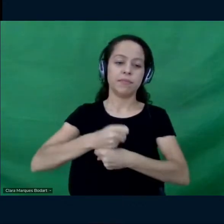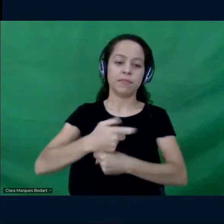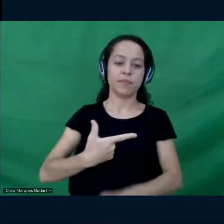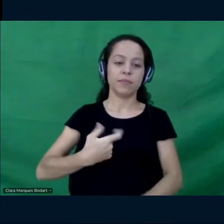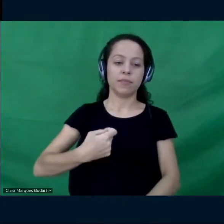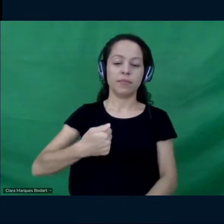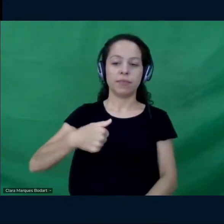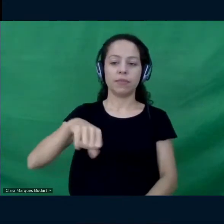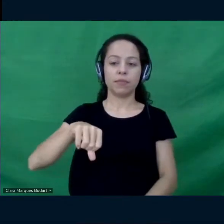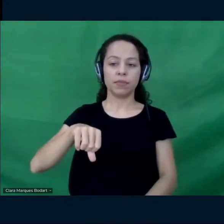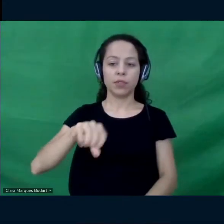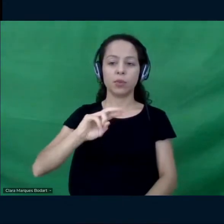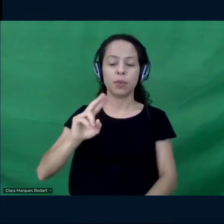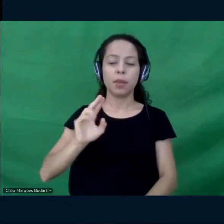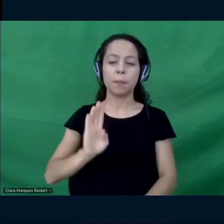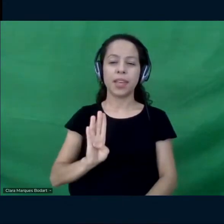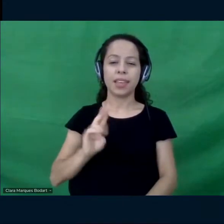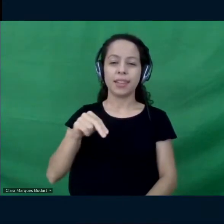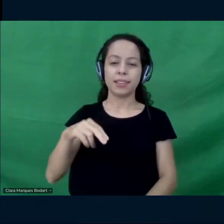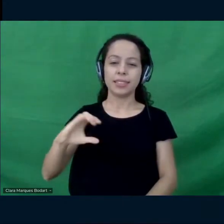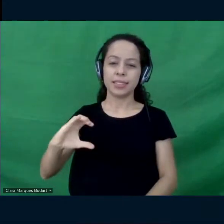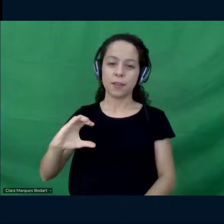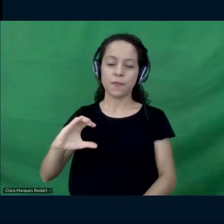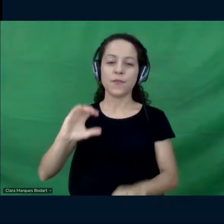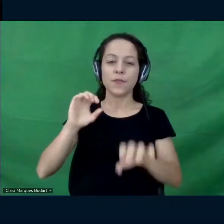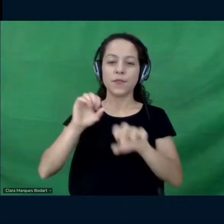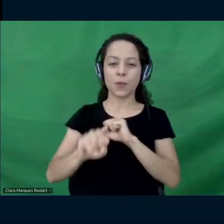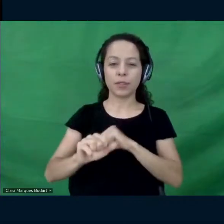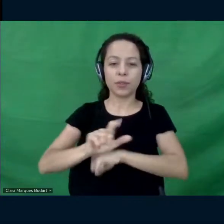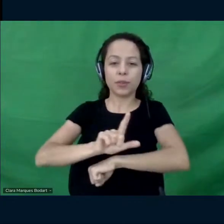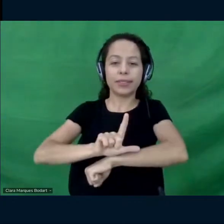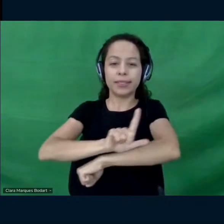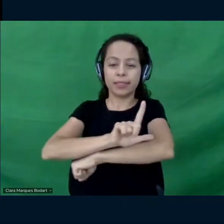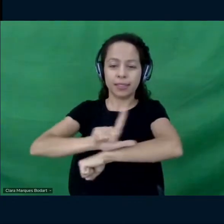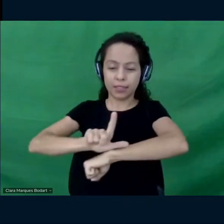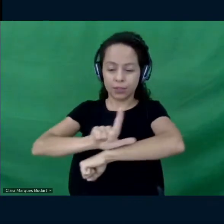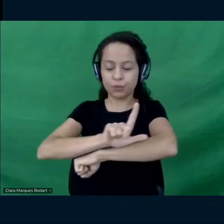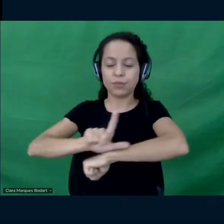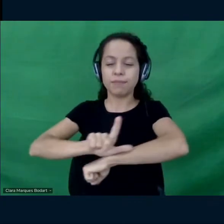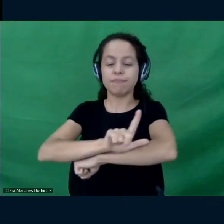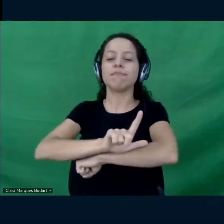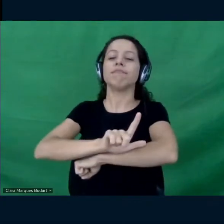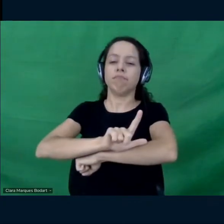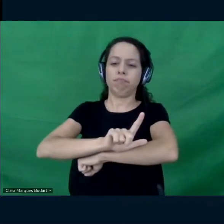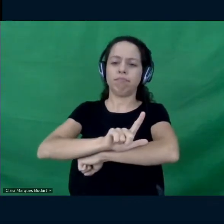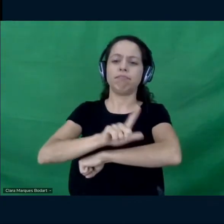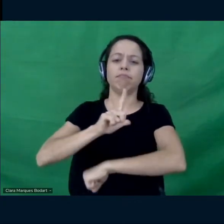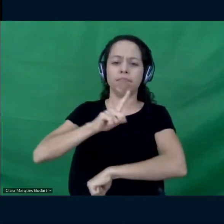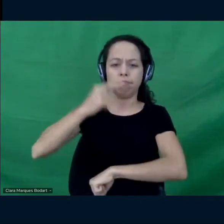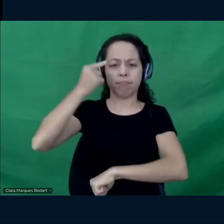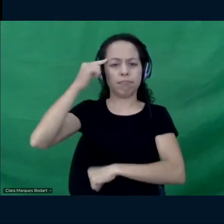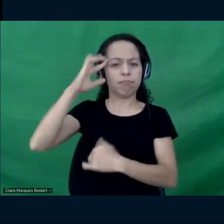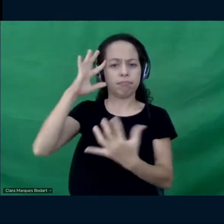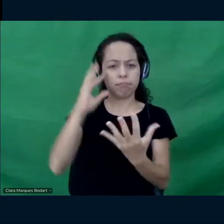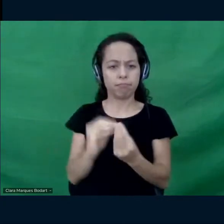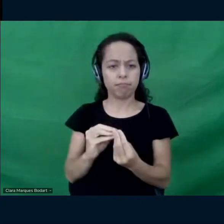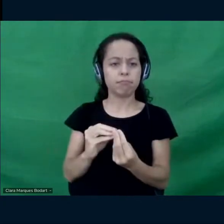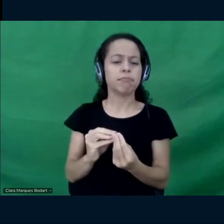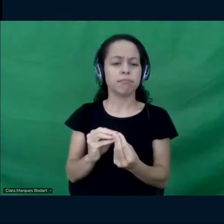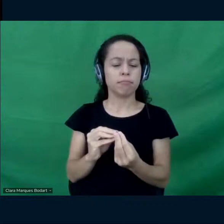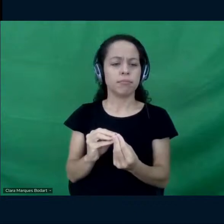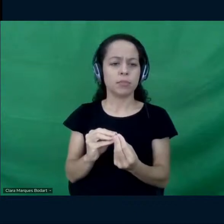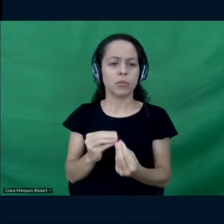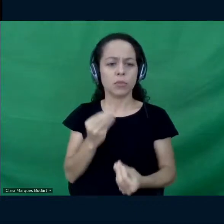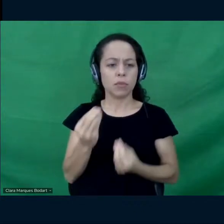2019, chamada BNC Formação das Licenciaturas, e que, de fato, entende, tem uma concepção reducionista do